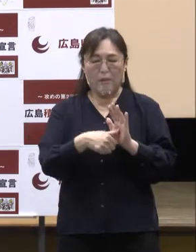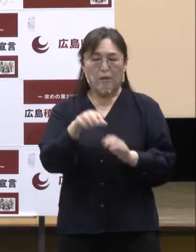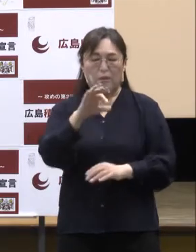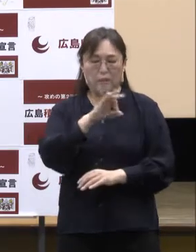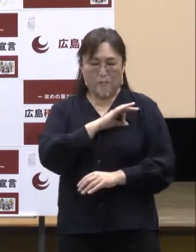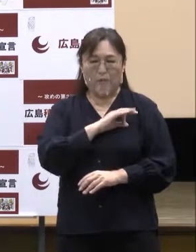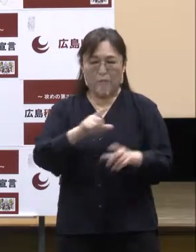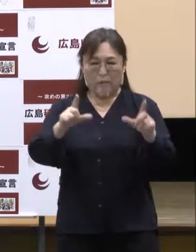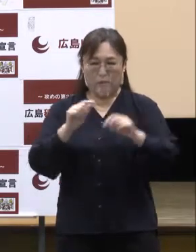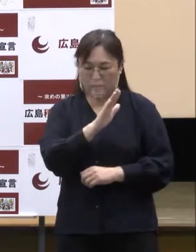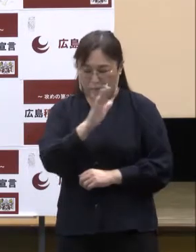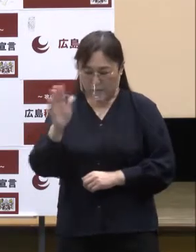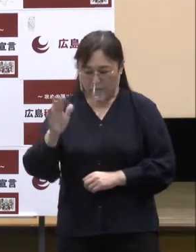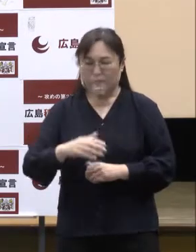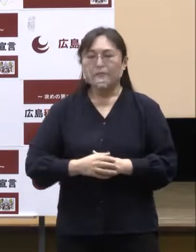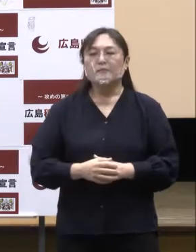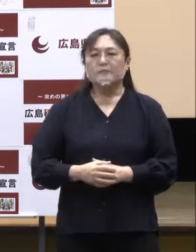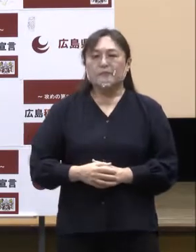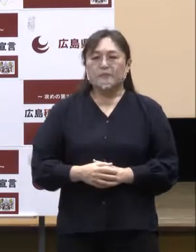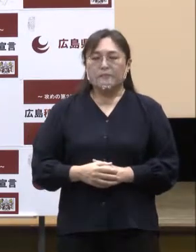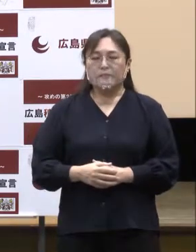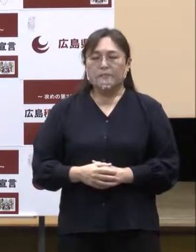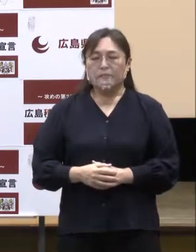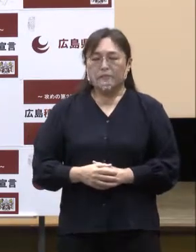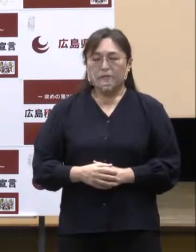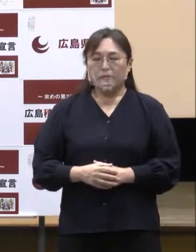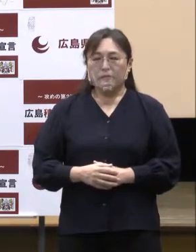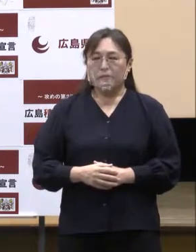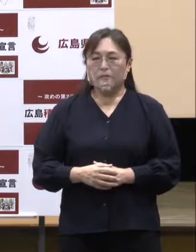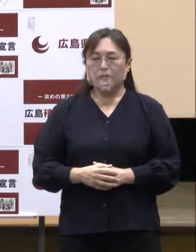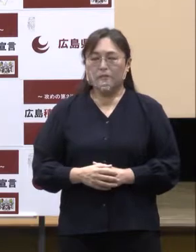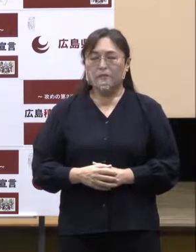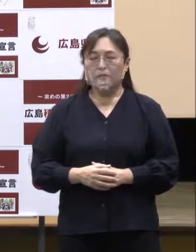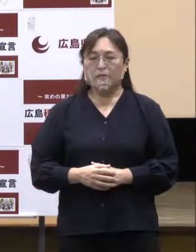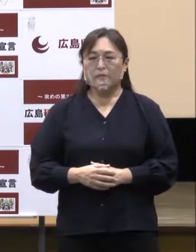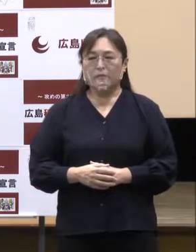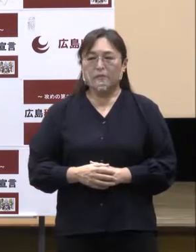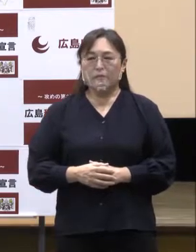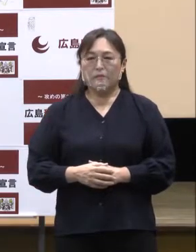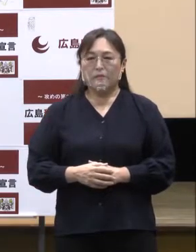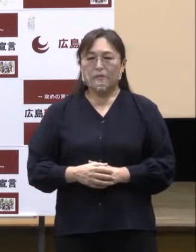お、通訳者が通学しやすいように、質問は少しさせていただきますので、お願いします。